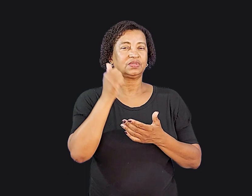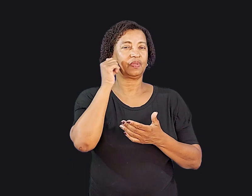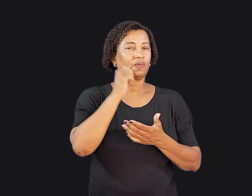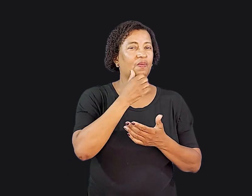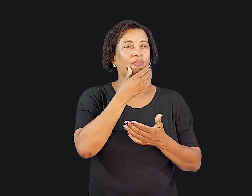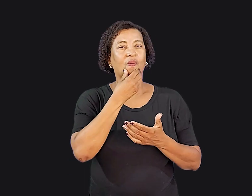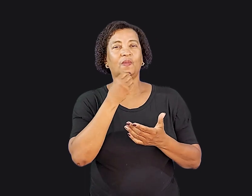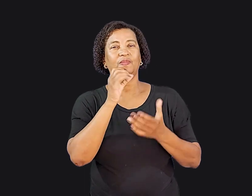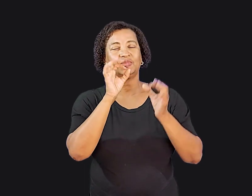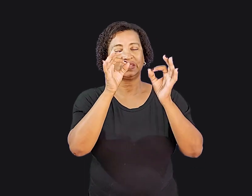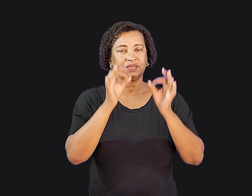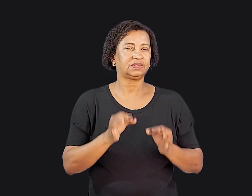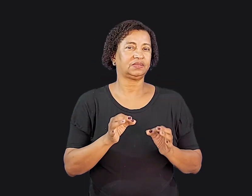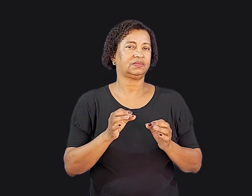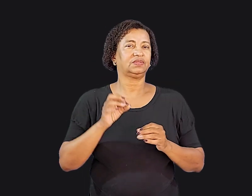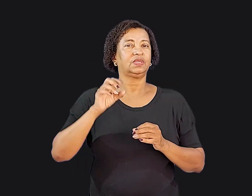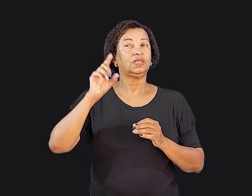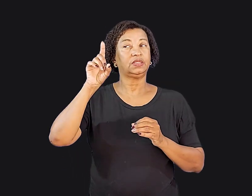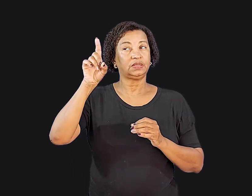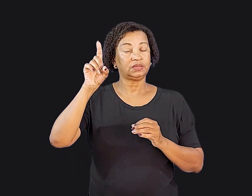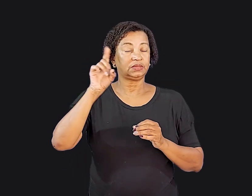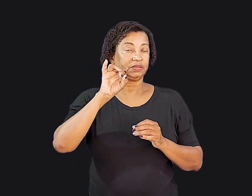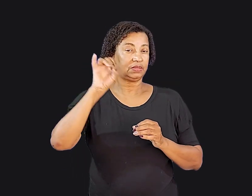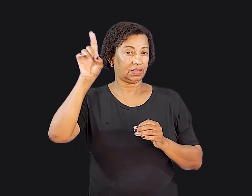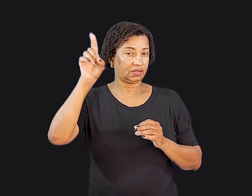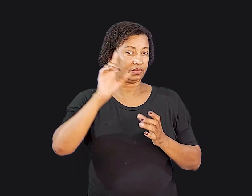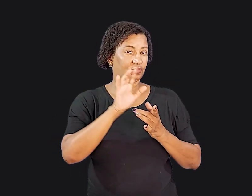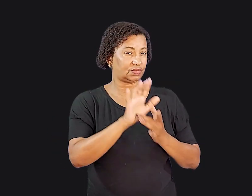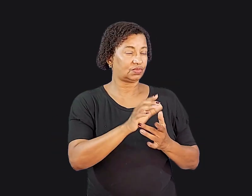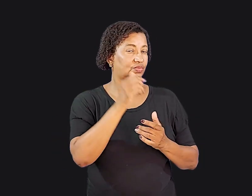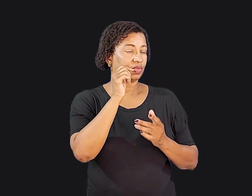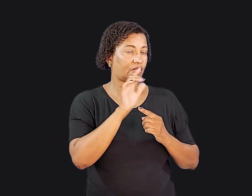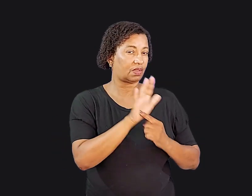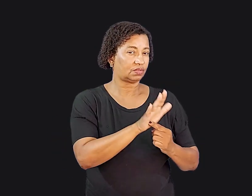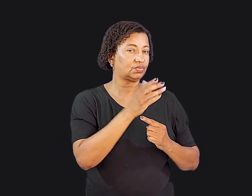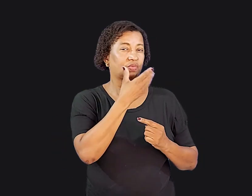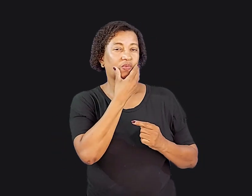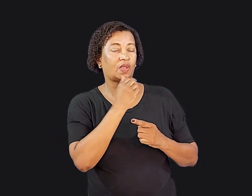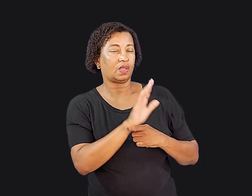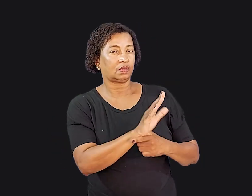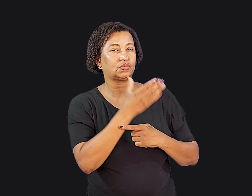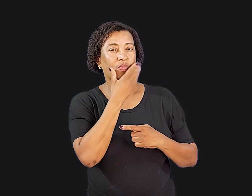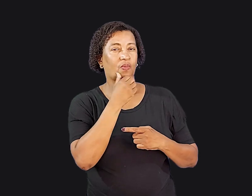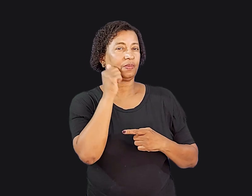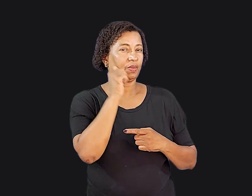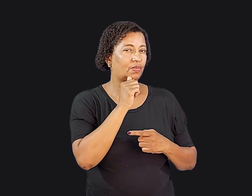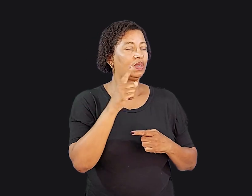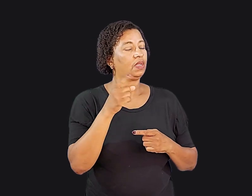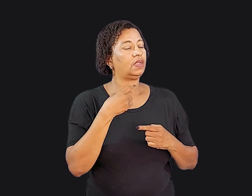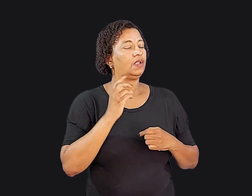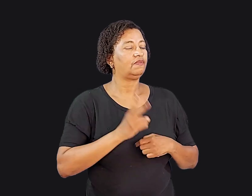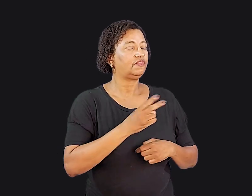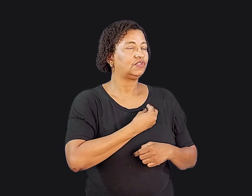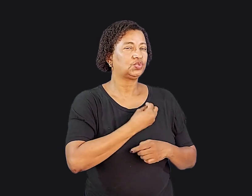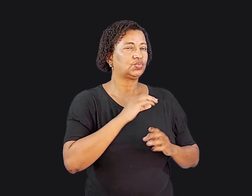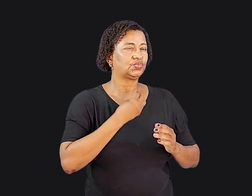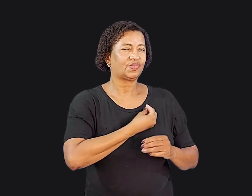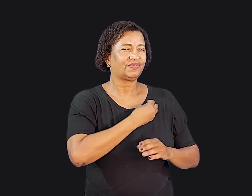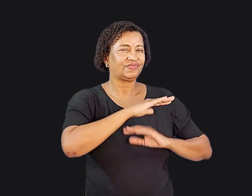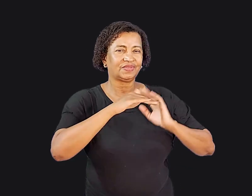adequados. A não ser que Deus ajude o marido e a mulher, eles jamais passarão a vida toda juntos. Você precisa da ajuda de Deus para ser pai ou